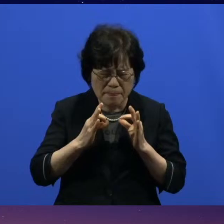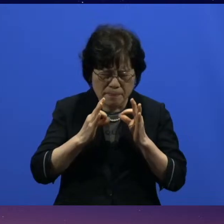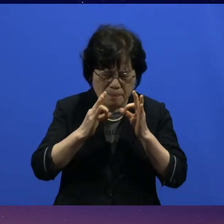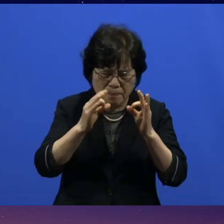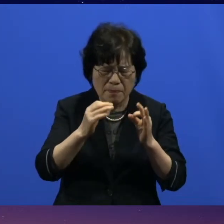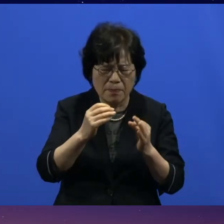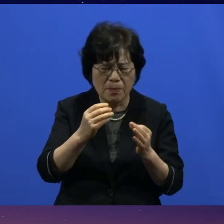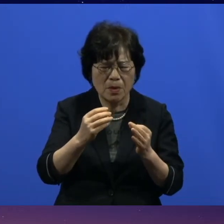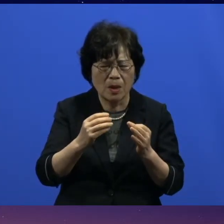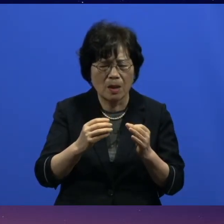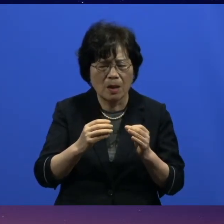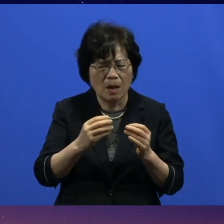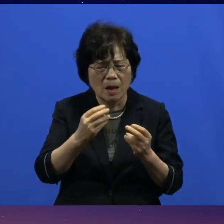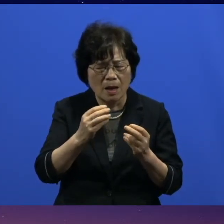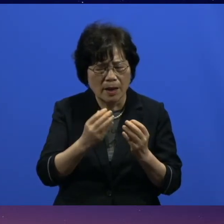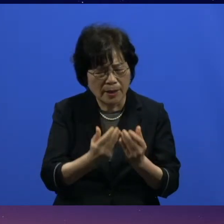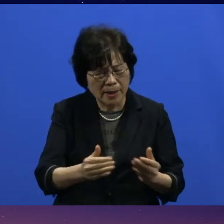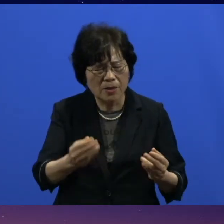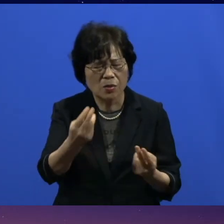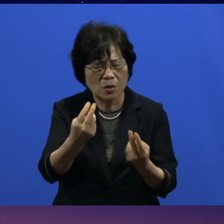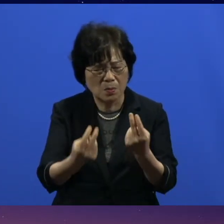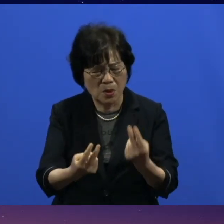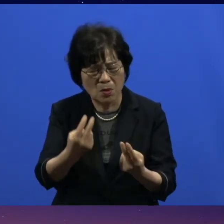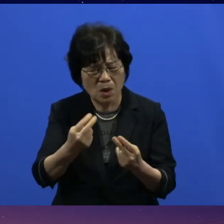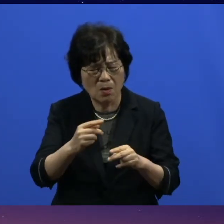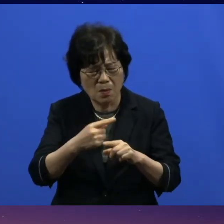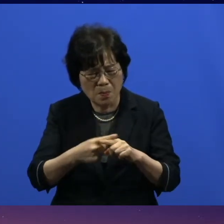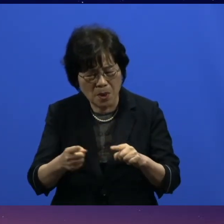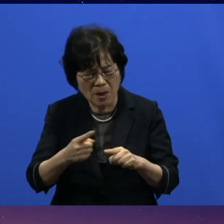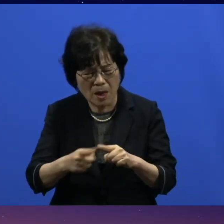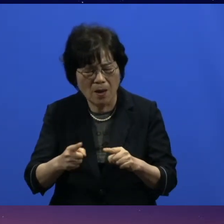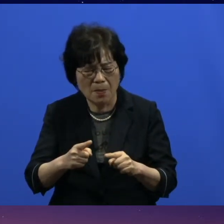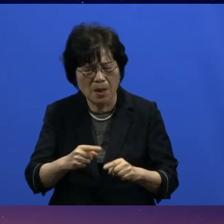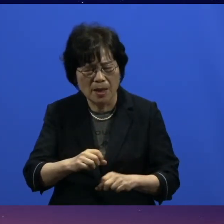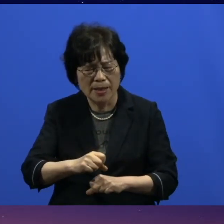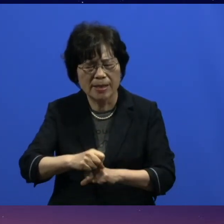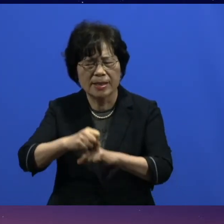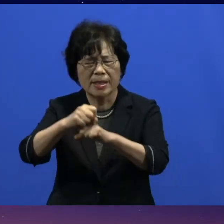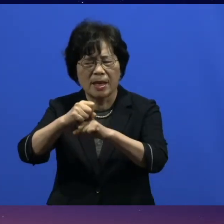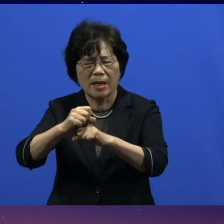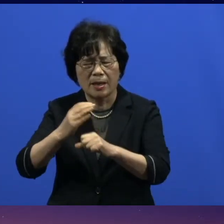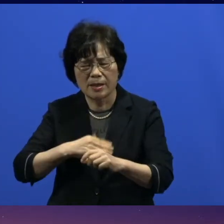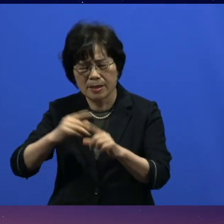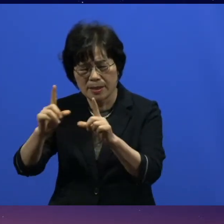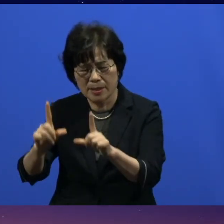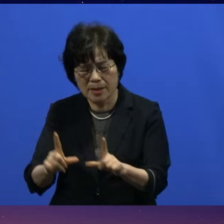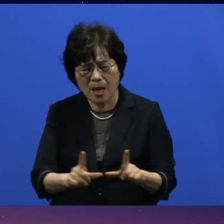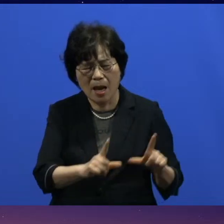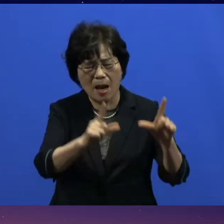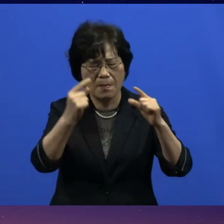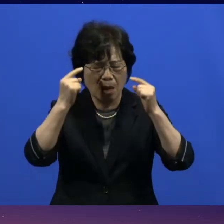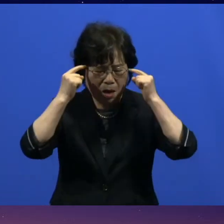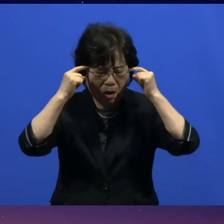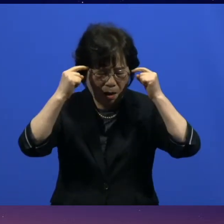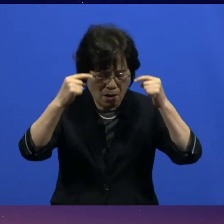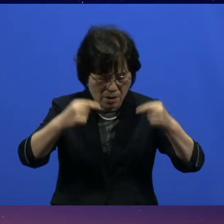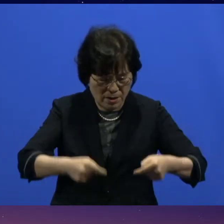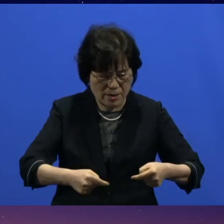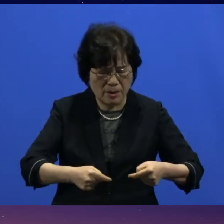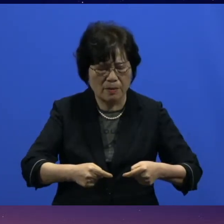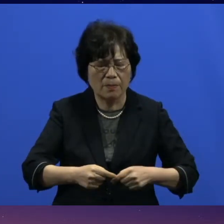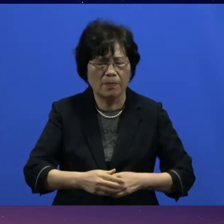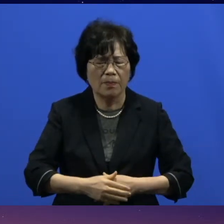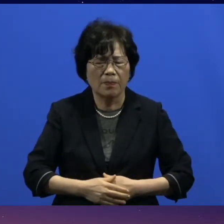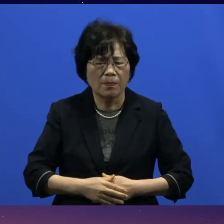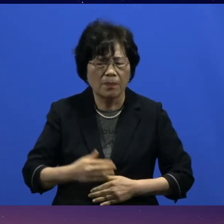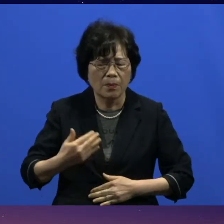하고 그릇으로 비교하며 평가하며 그것을 쌓아가는 우리의 삶이 얼마나 어리석은 삶인지 몰라요.